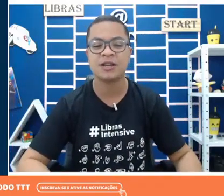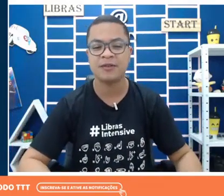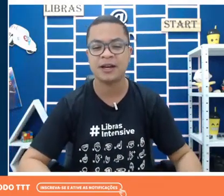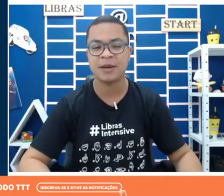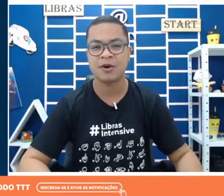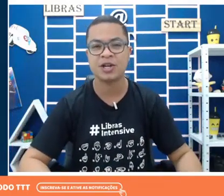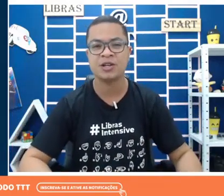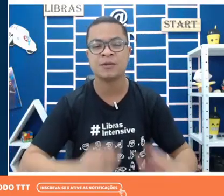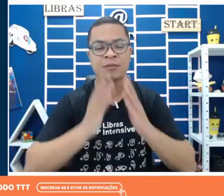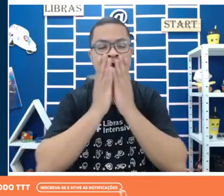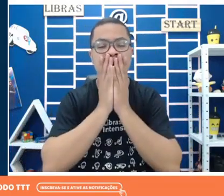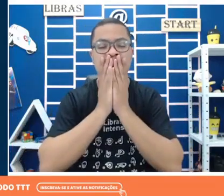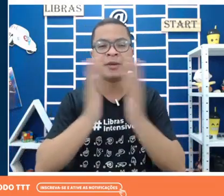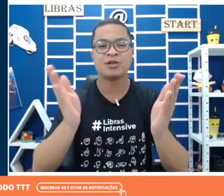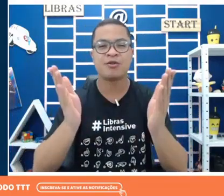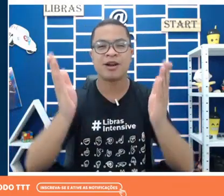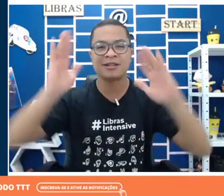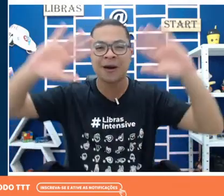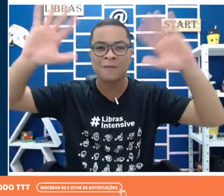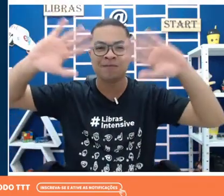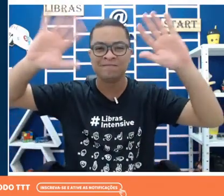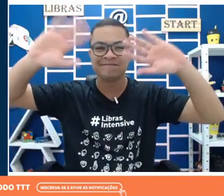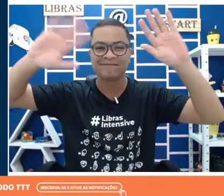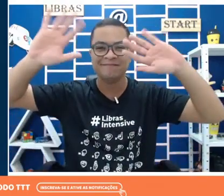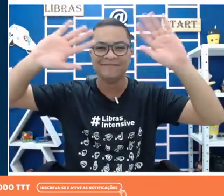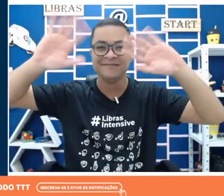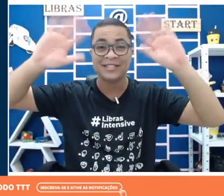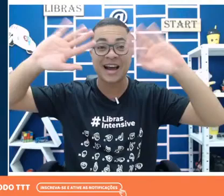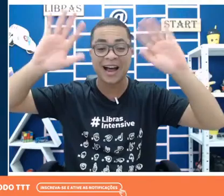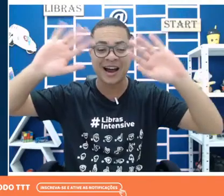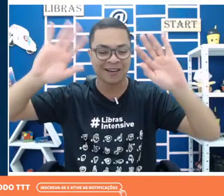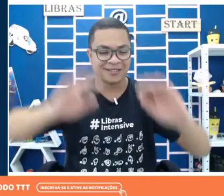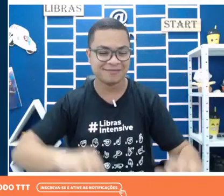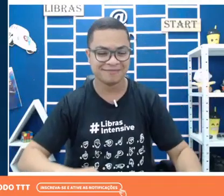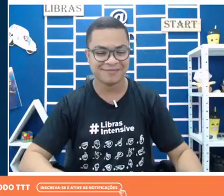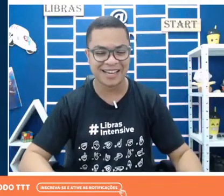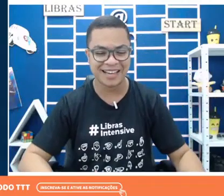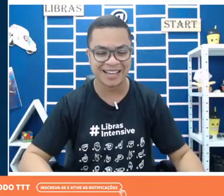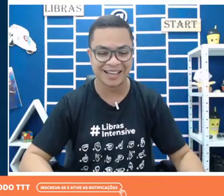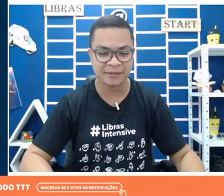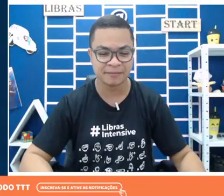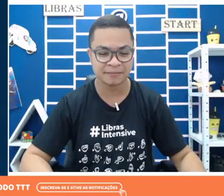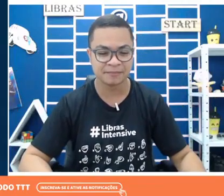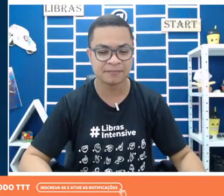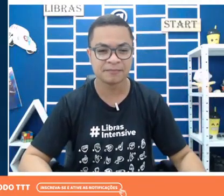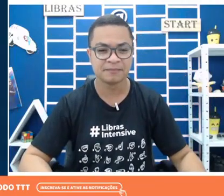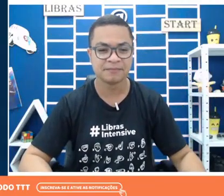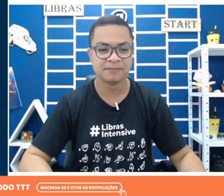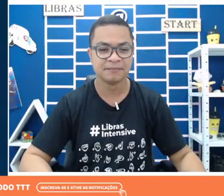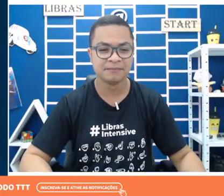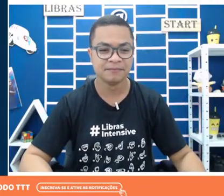aula de quinta-feira, tá bom, gente? Beijo no coração. Tchau!